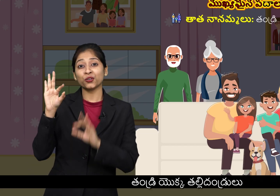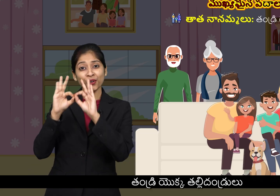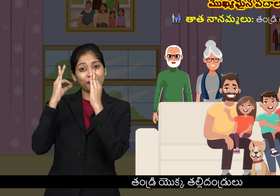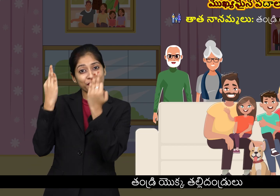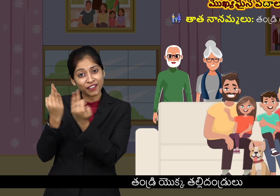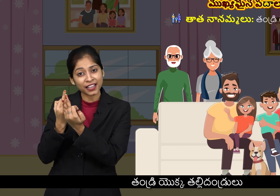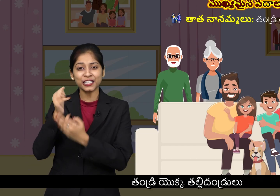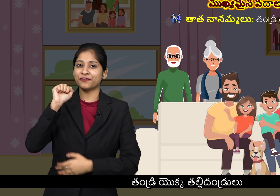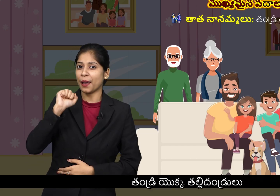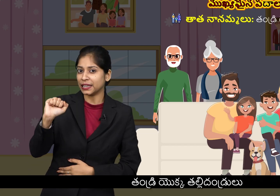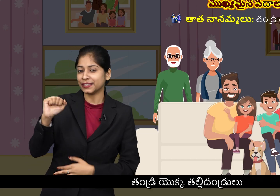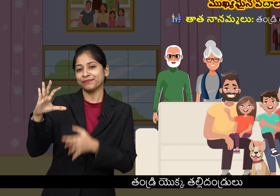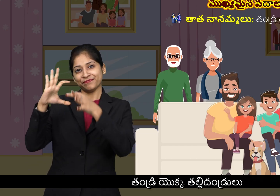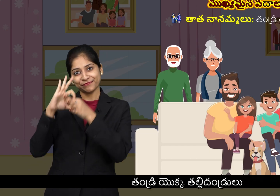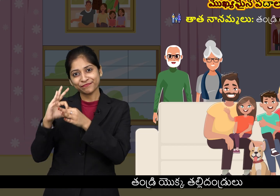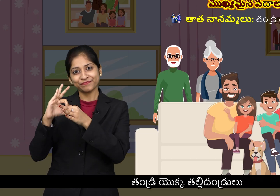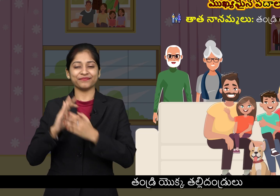తండ్రి యొక్క తల్లిదండ్రులు.